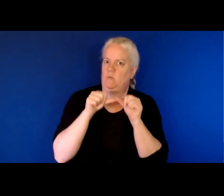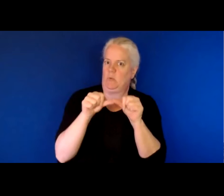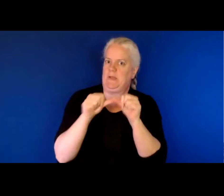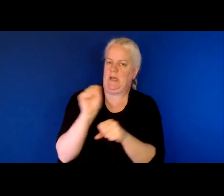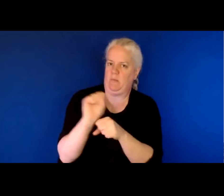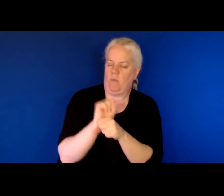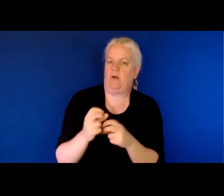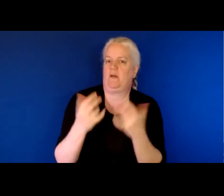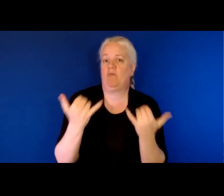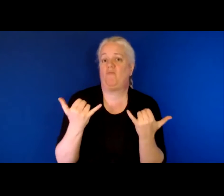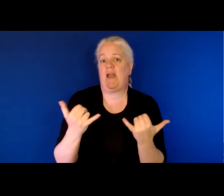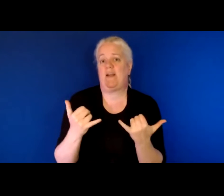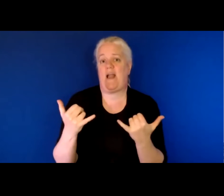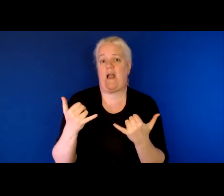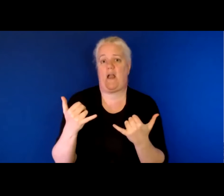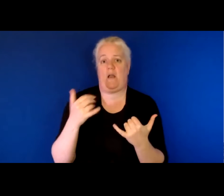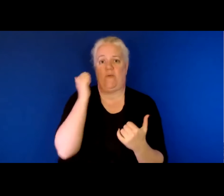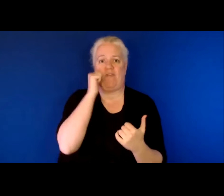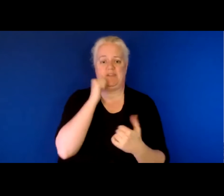a fifth of our peak, which was.